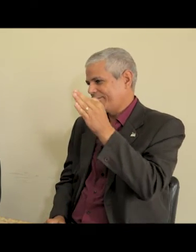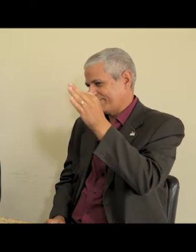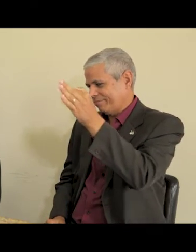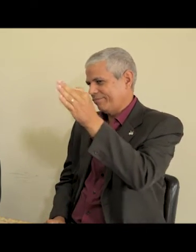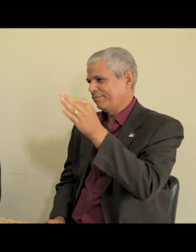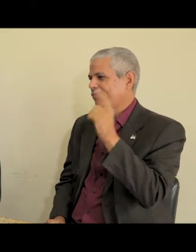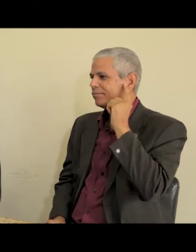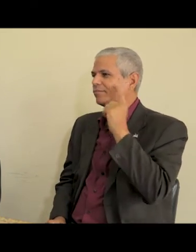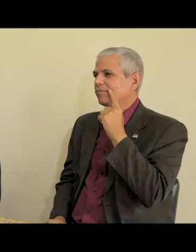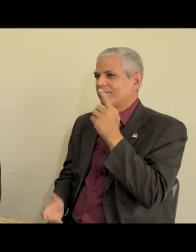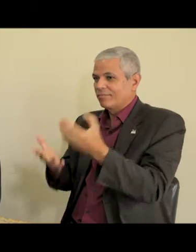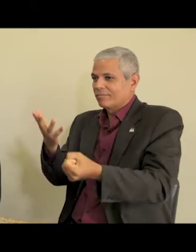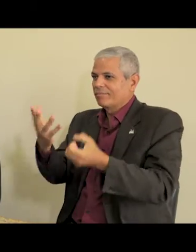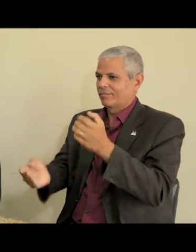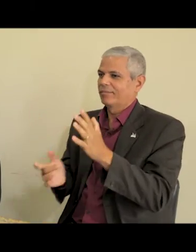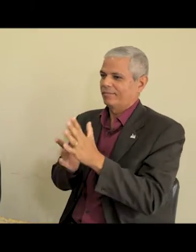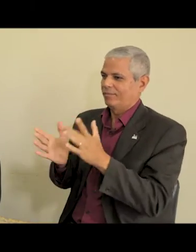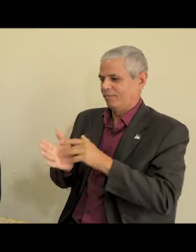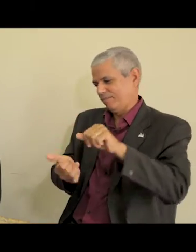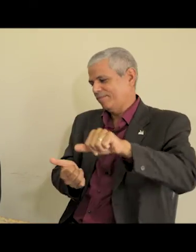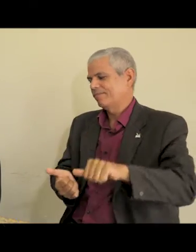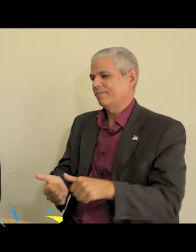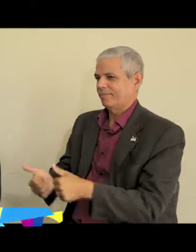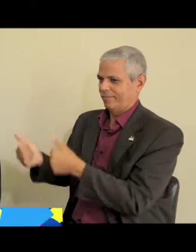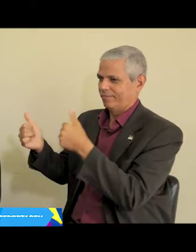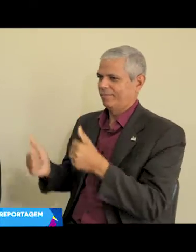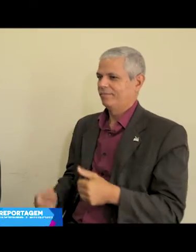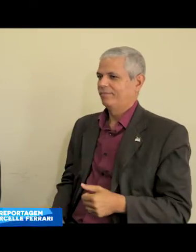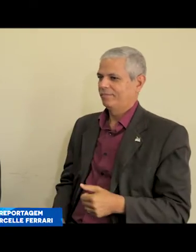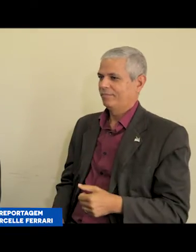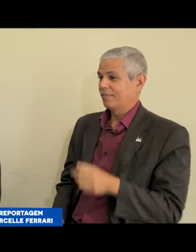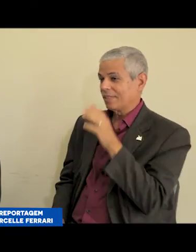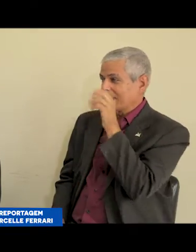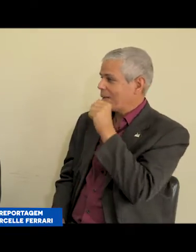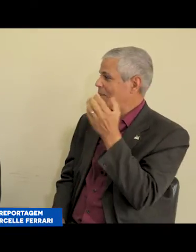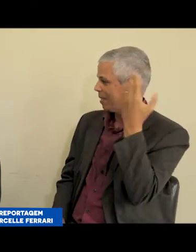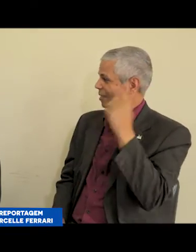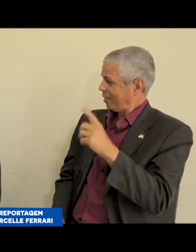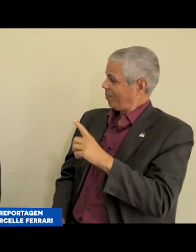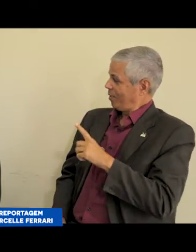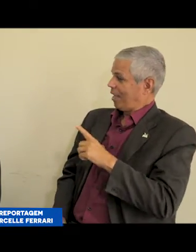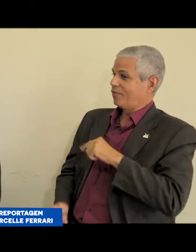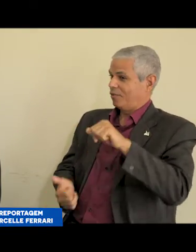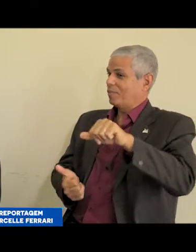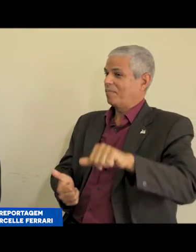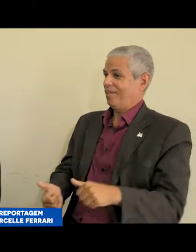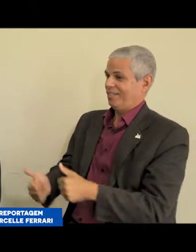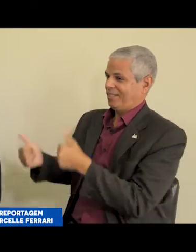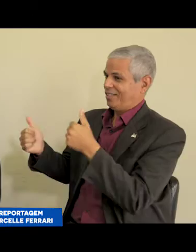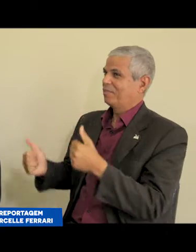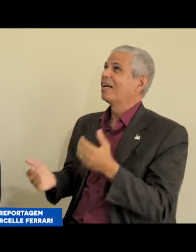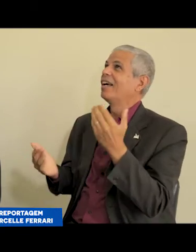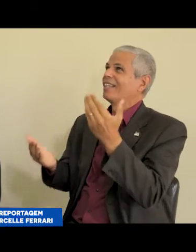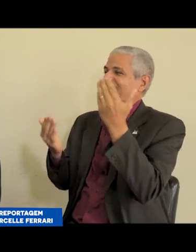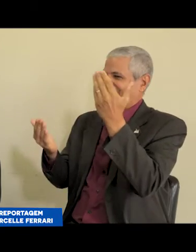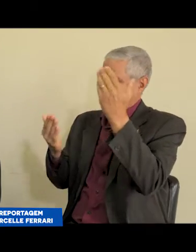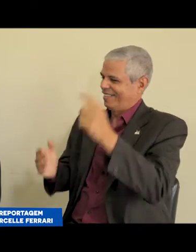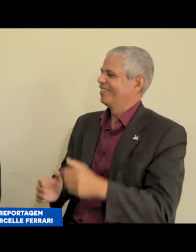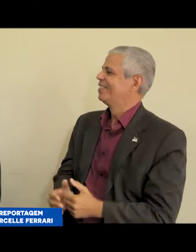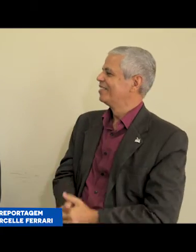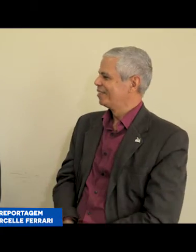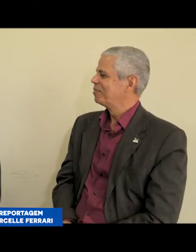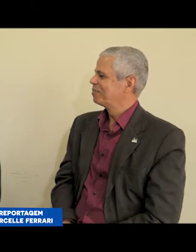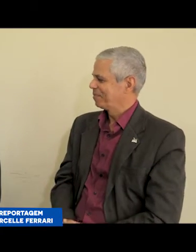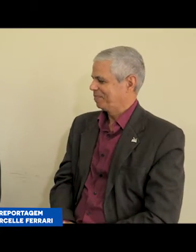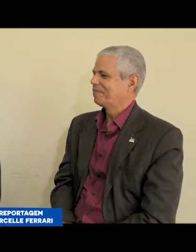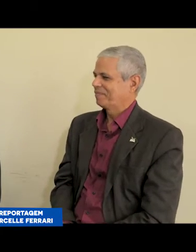também futuramente, quando os surdos aceitarem realmente o batismo, tivermos o maior número de pessoas, temos uma sala própria.